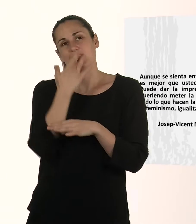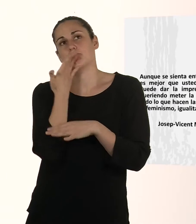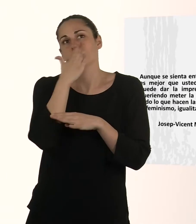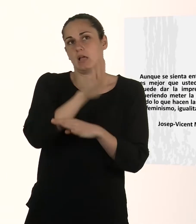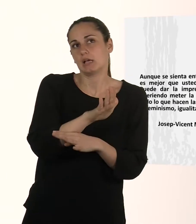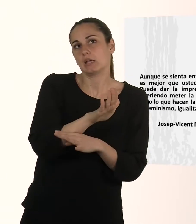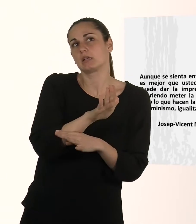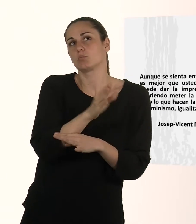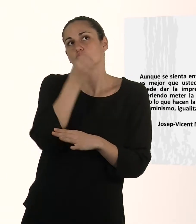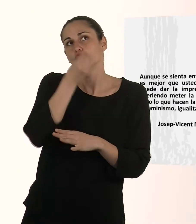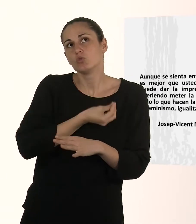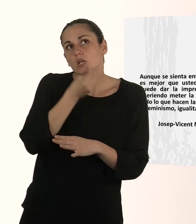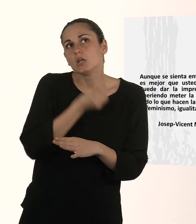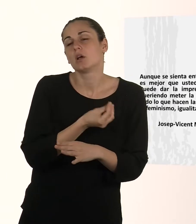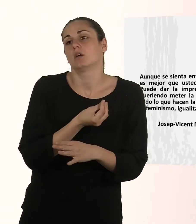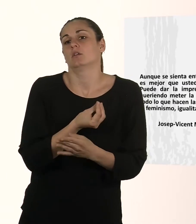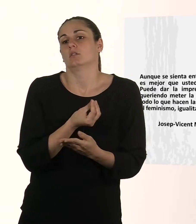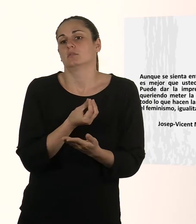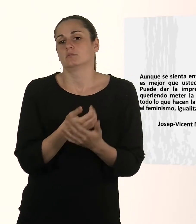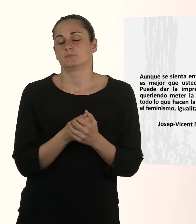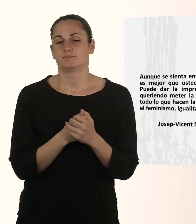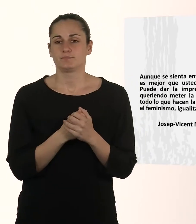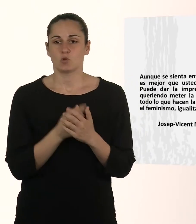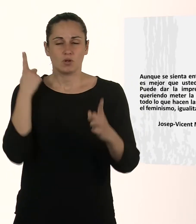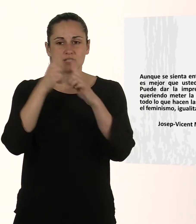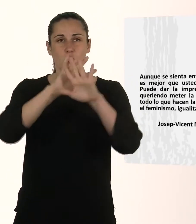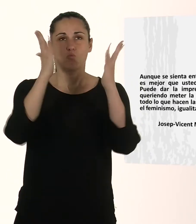tengo de construir un nuevo mundo.